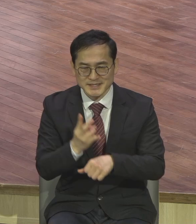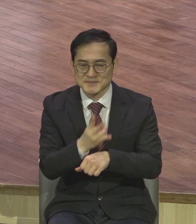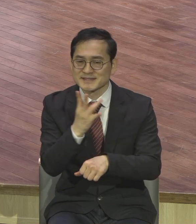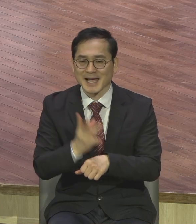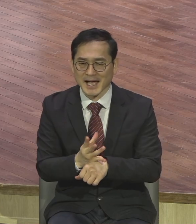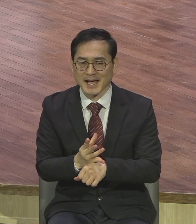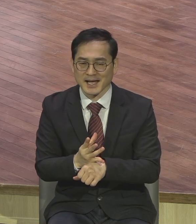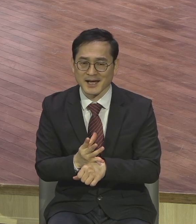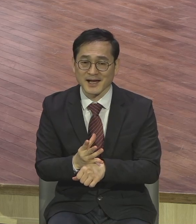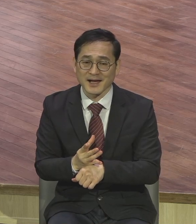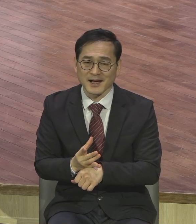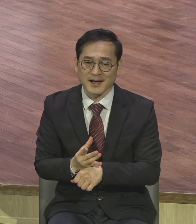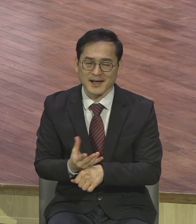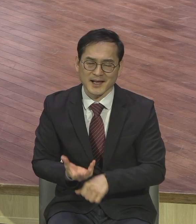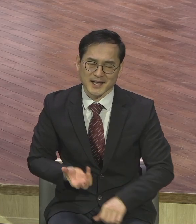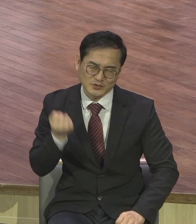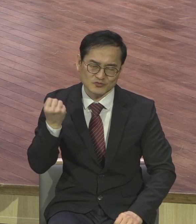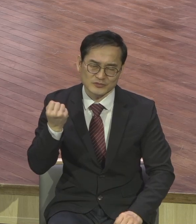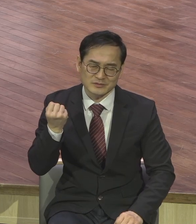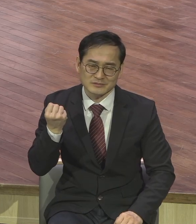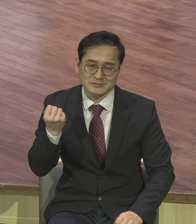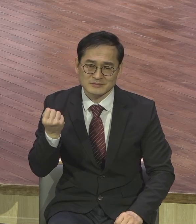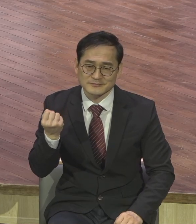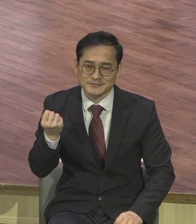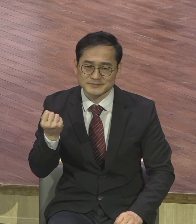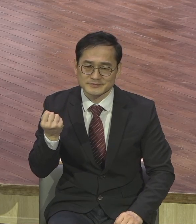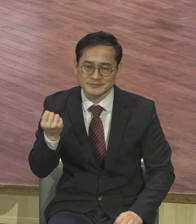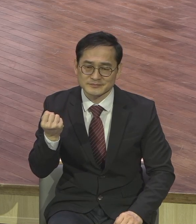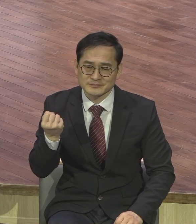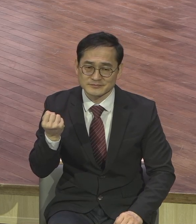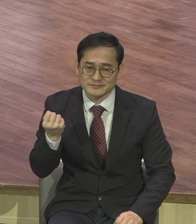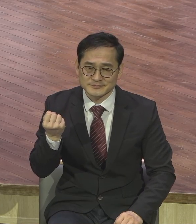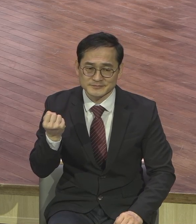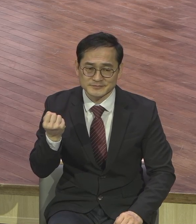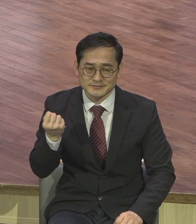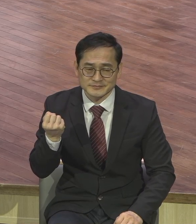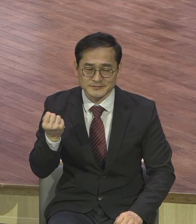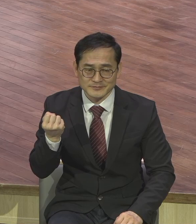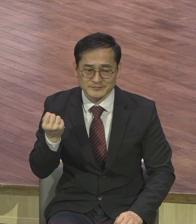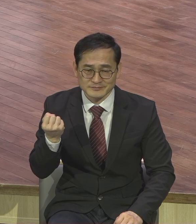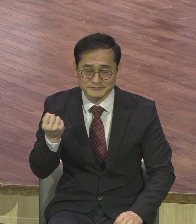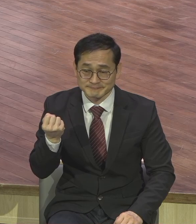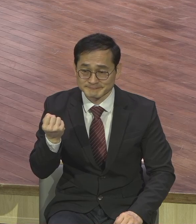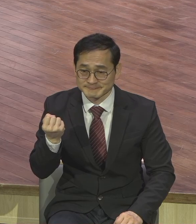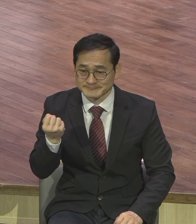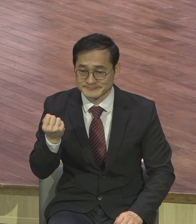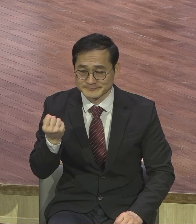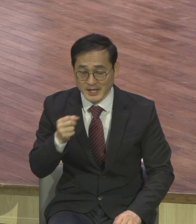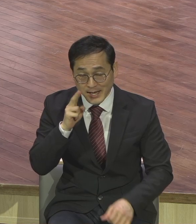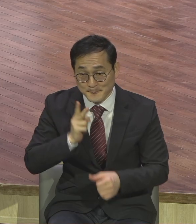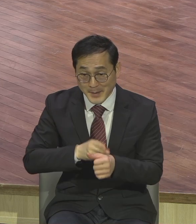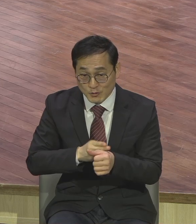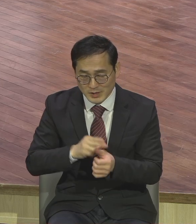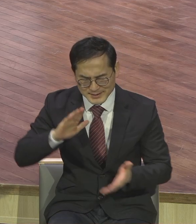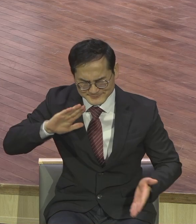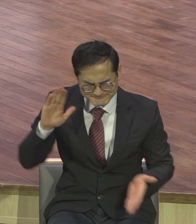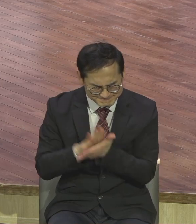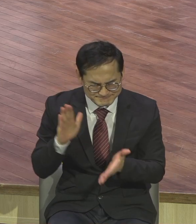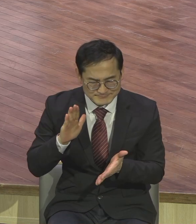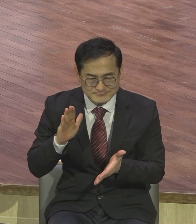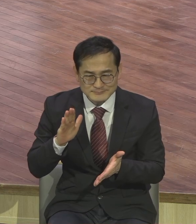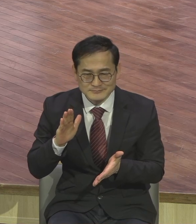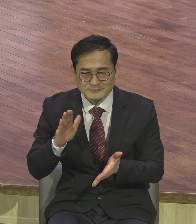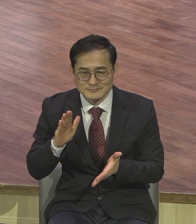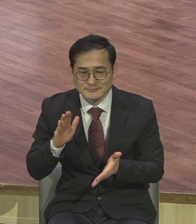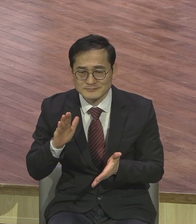열정, 복음 24 열정 이걸 우리가 이게 볼 수 있어요. 오늘 본문에 보면 사도 바울의 열정을